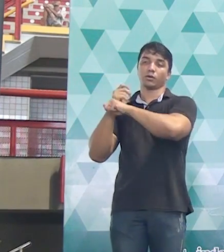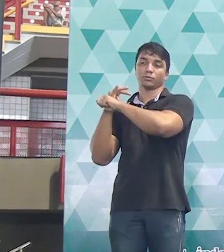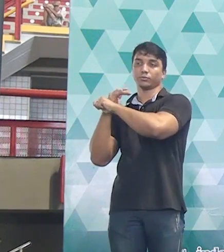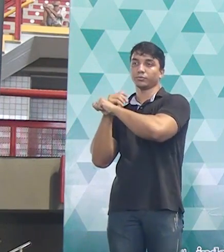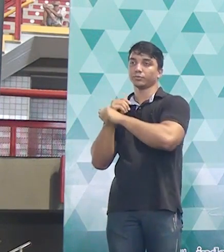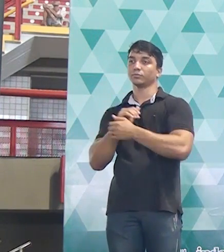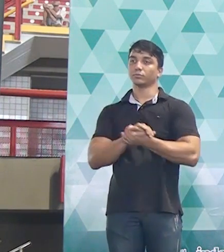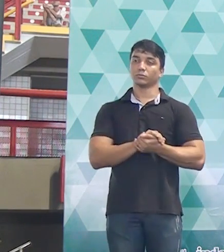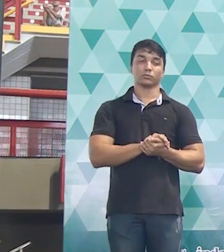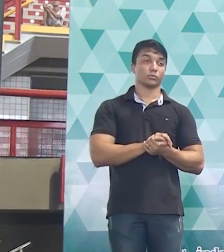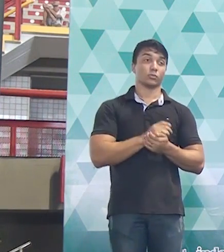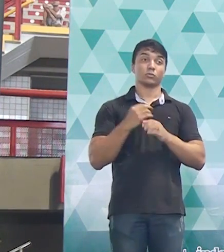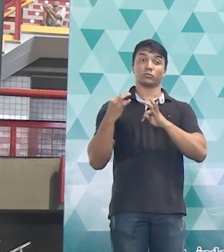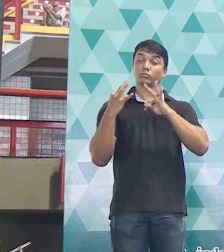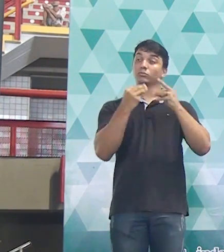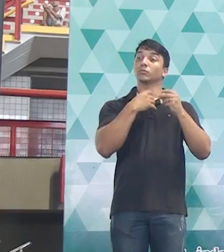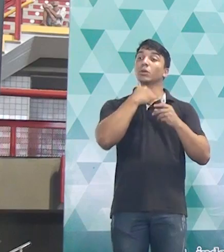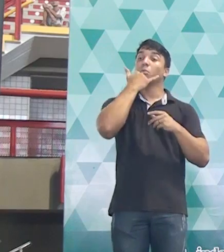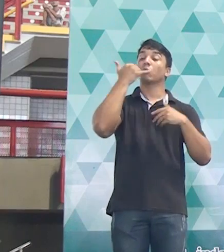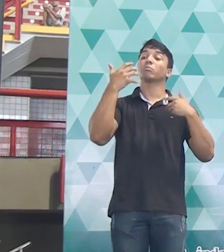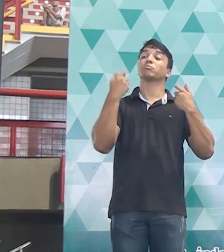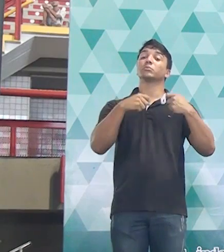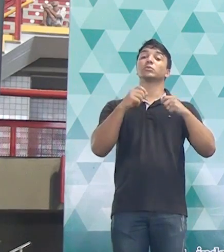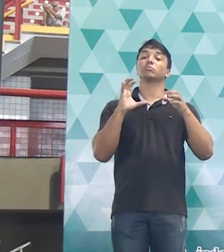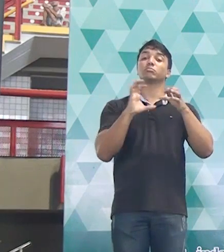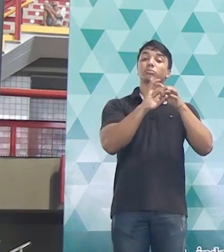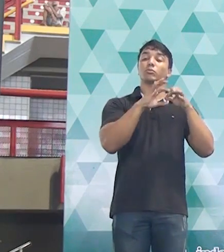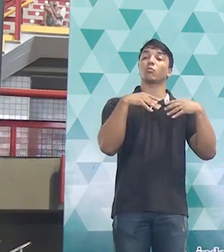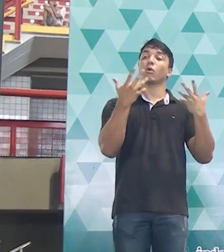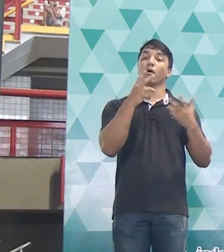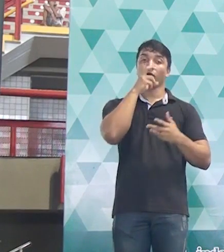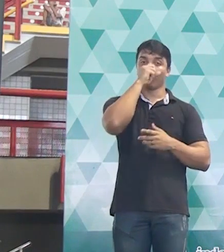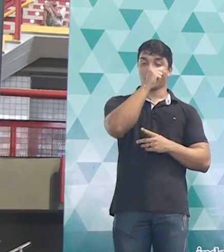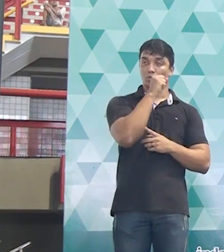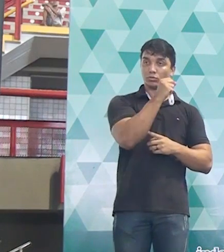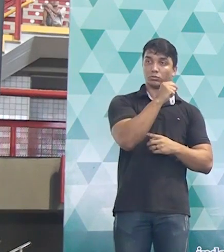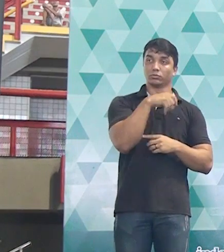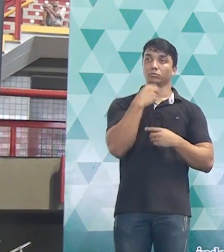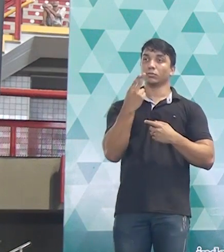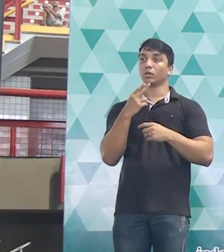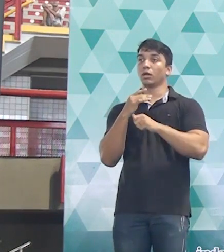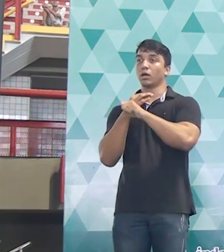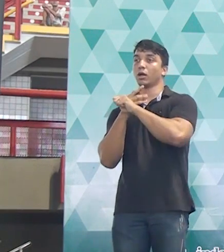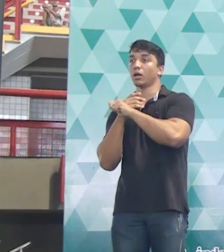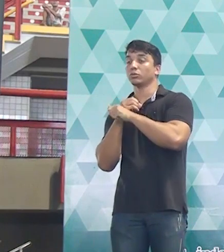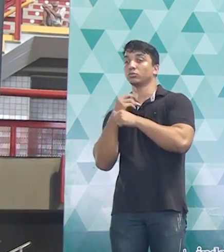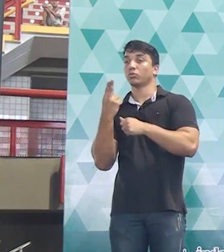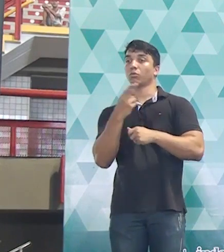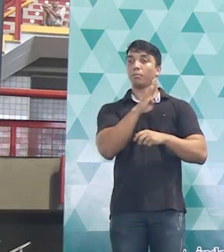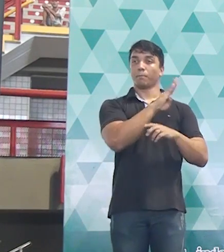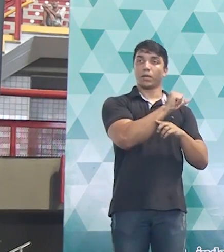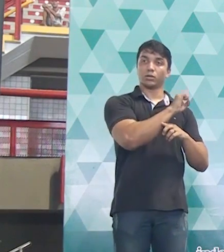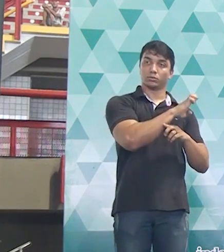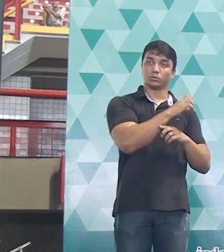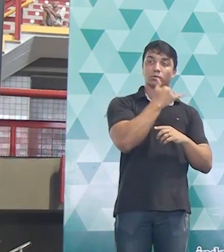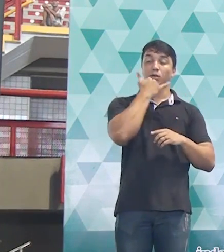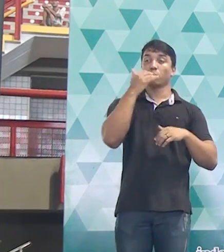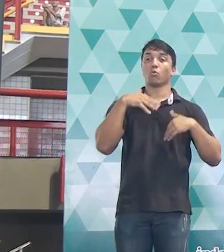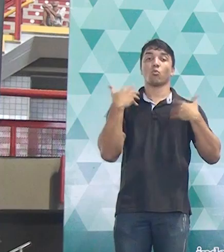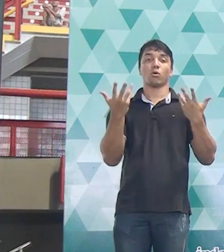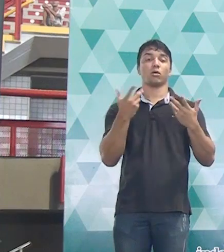básico. Tudo isso depende de quê, pessoal? Da força, tanto do ácido como da base. Tudo isso depende